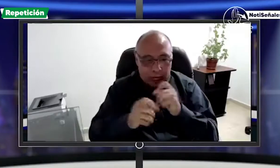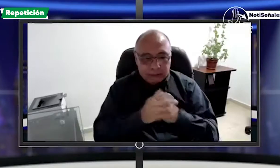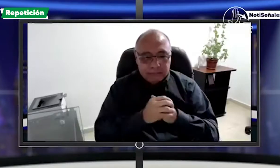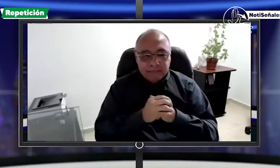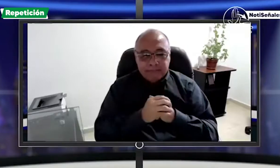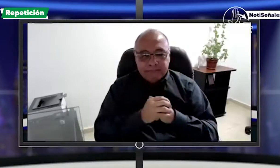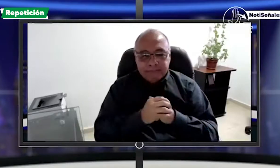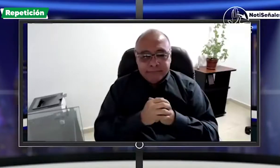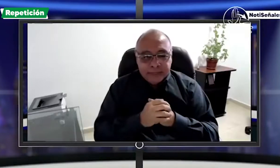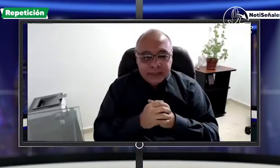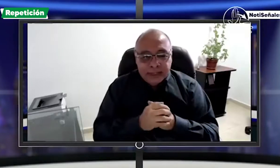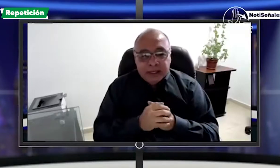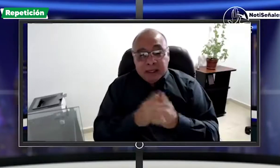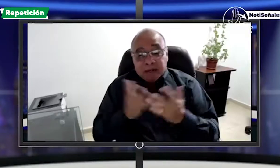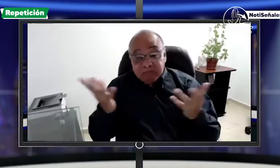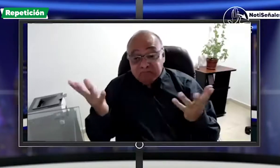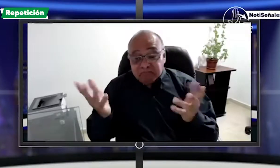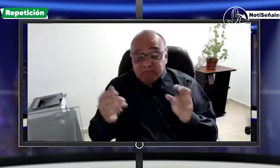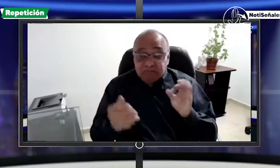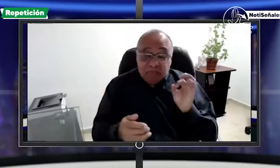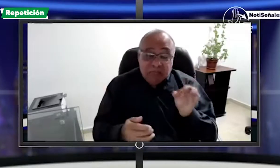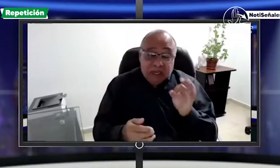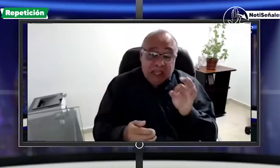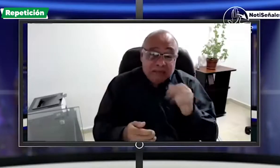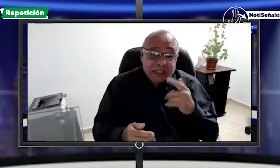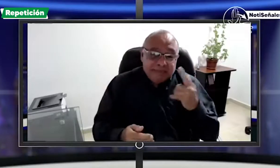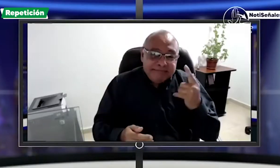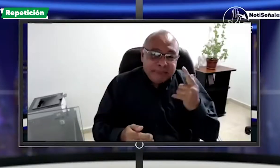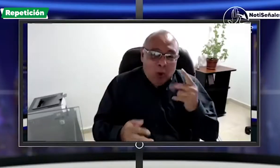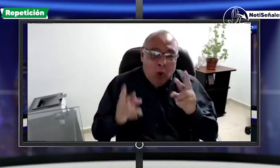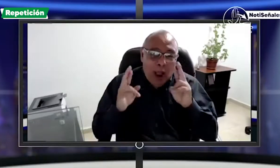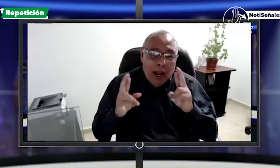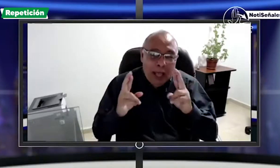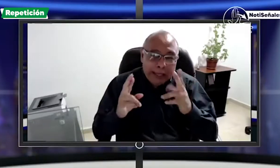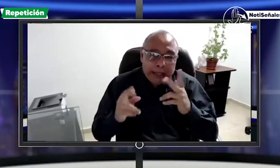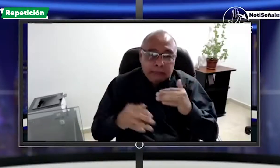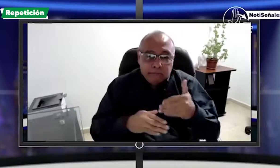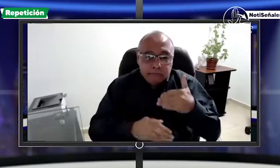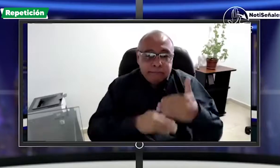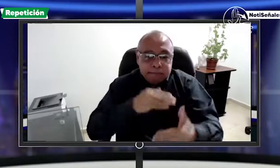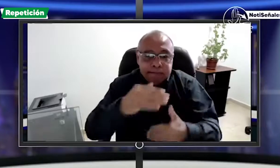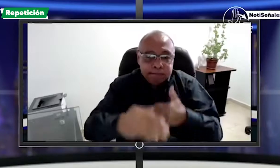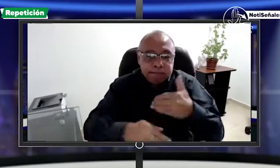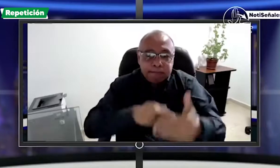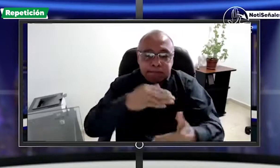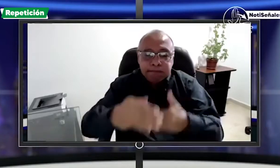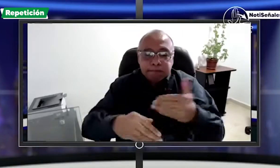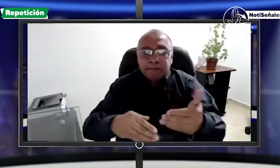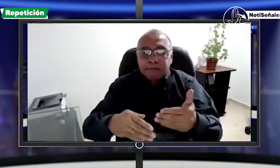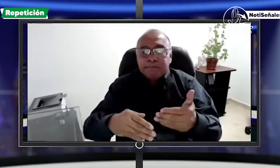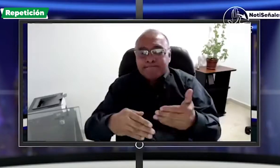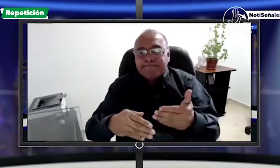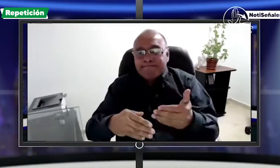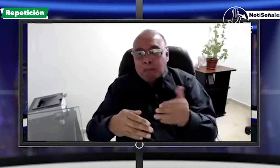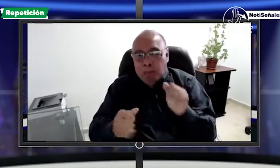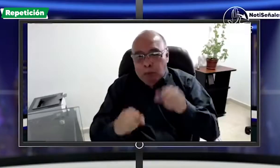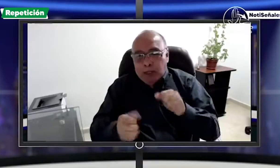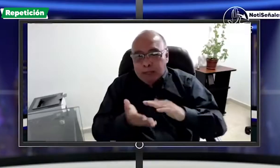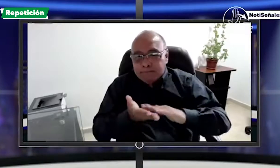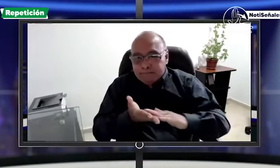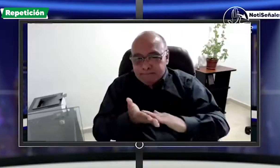El Momento En El Que Son Asignados A Este Tipo De Actividades Es Algo Que En Lo Que Se Debe Reflexionar Y Ojalá Pues Que